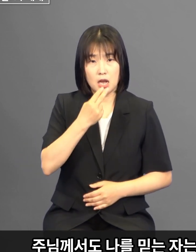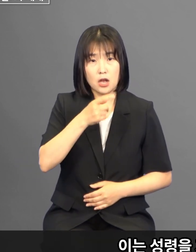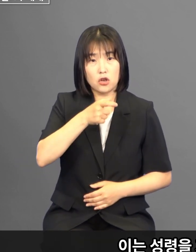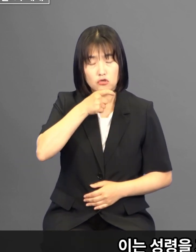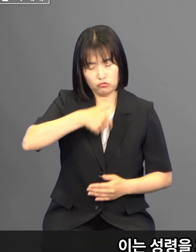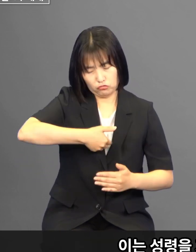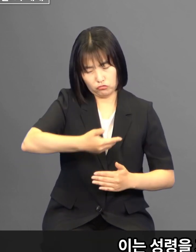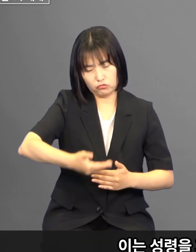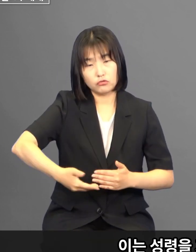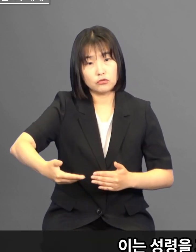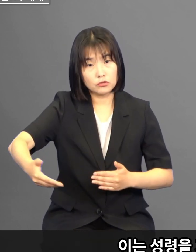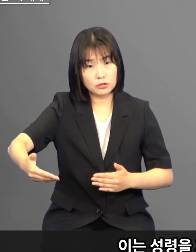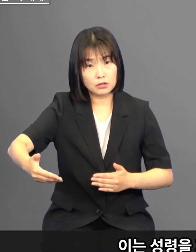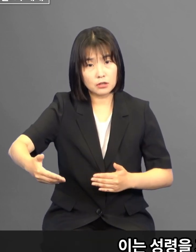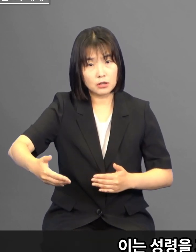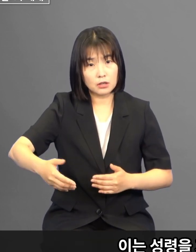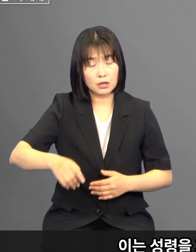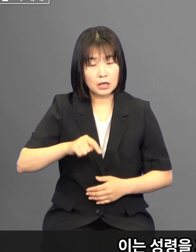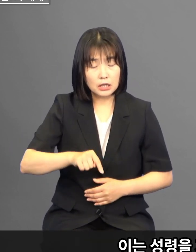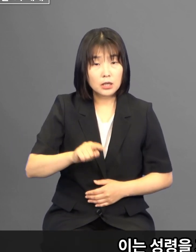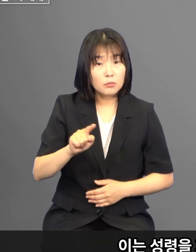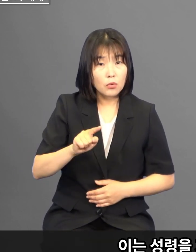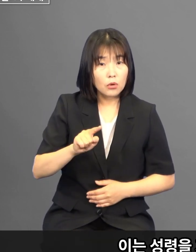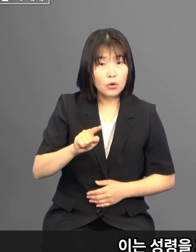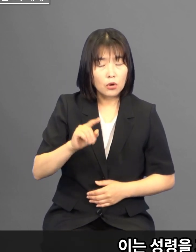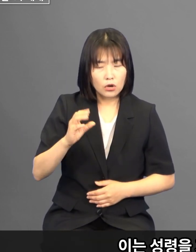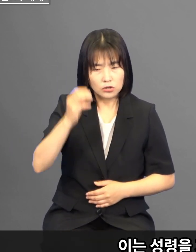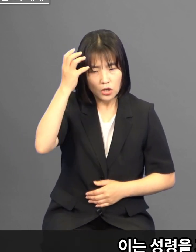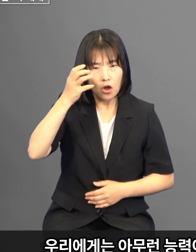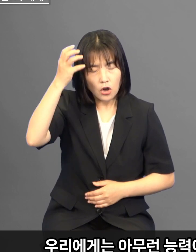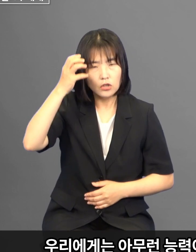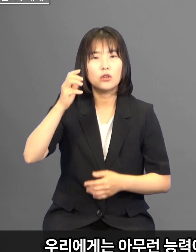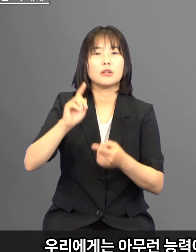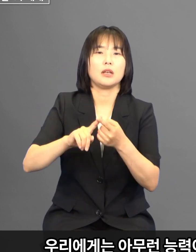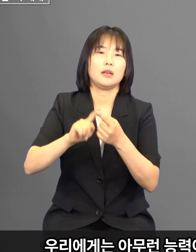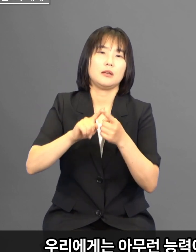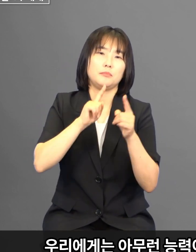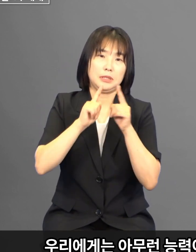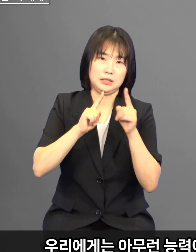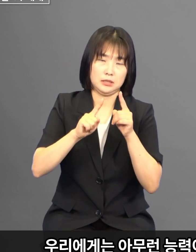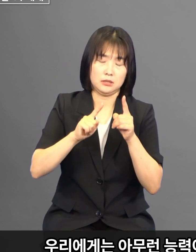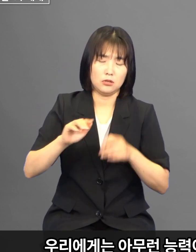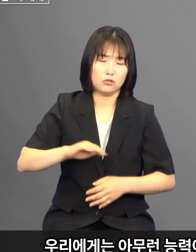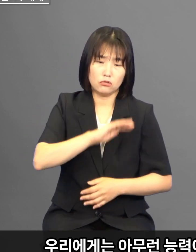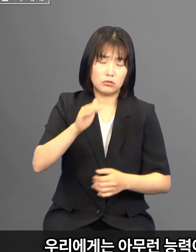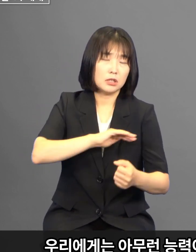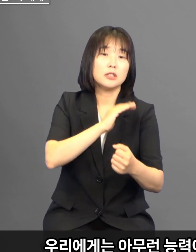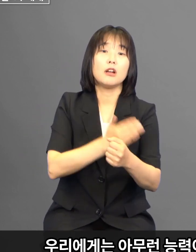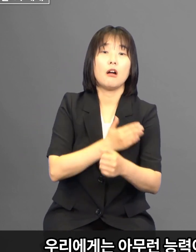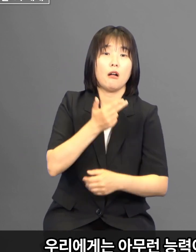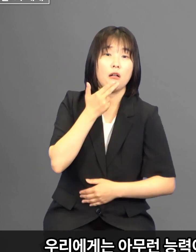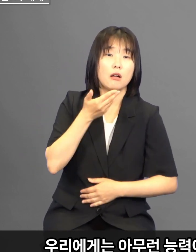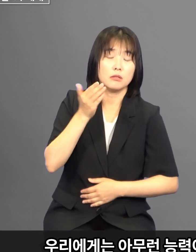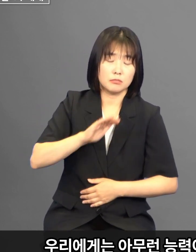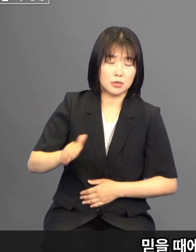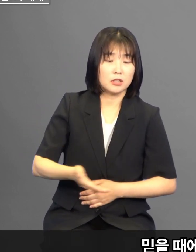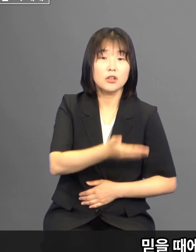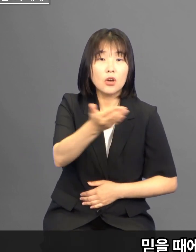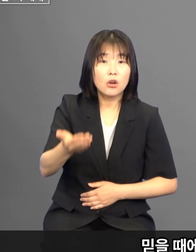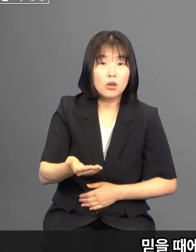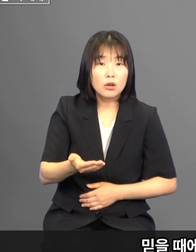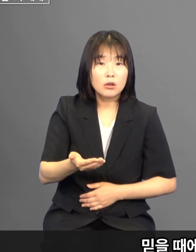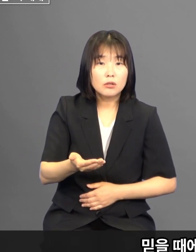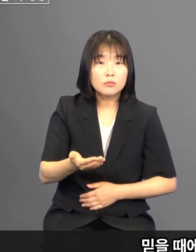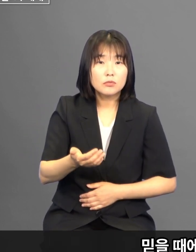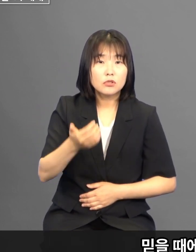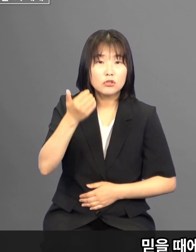흘러나오리라. 이는 성령을 가리켜 하신 말씀이니라. 우리에게는 아무런 능력이 없지만 여러분들한테 누가 계십니까? 믿을